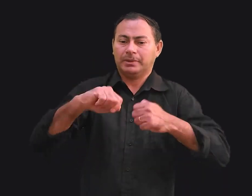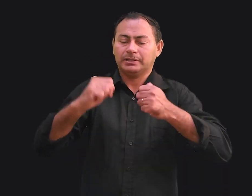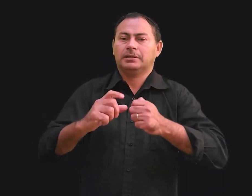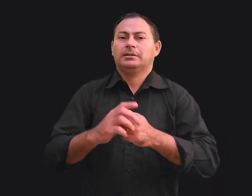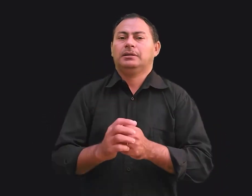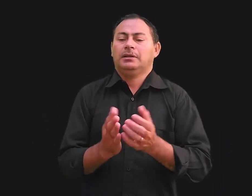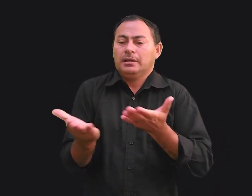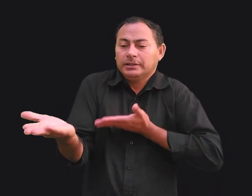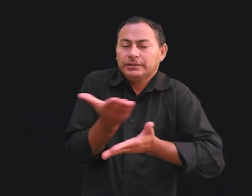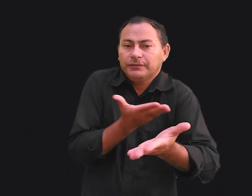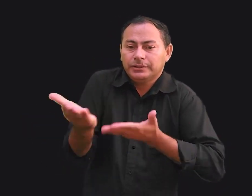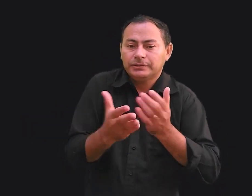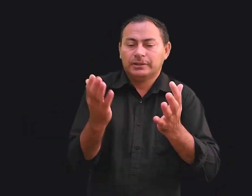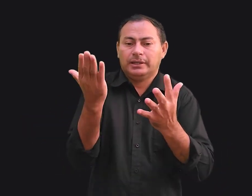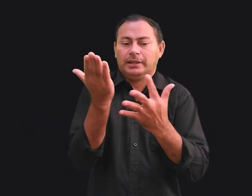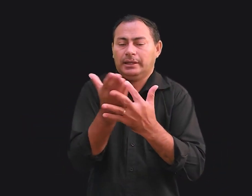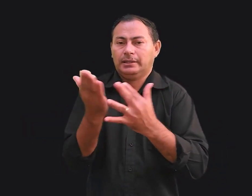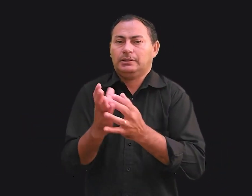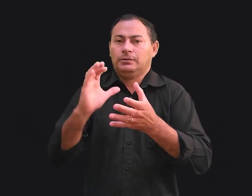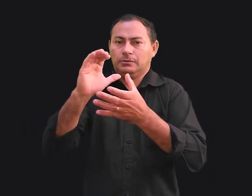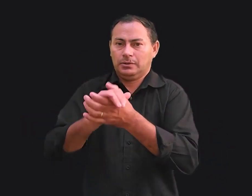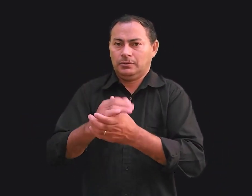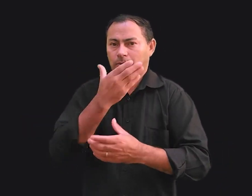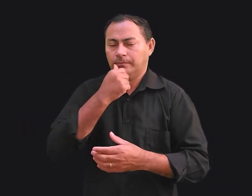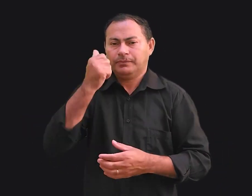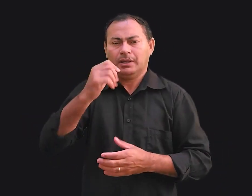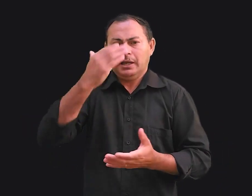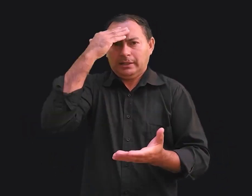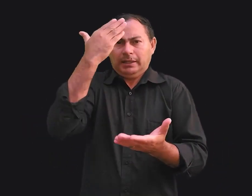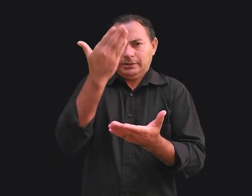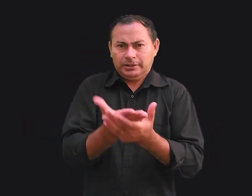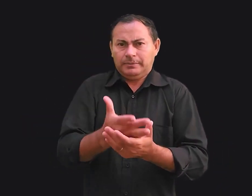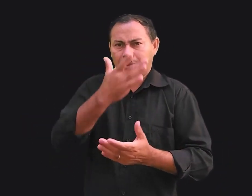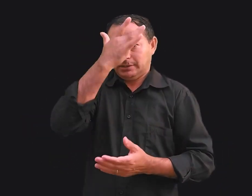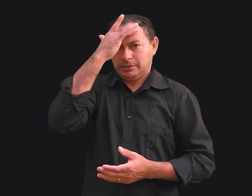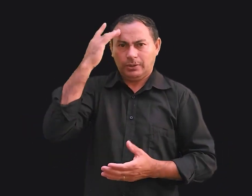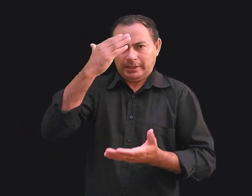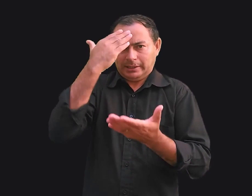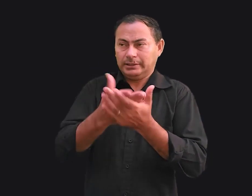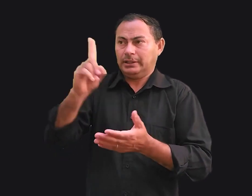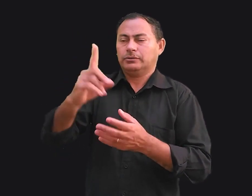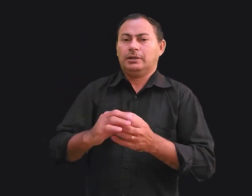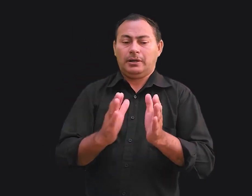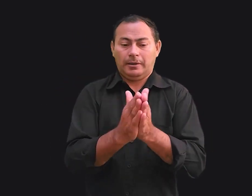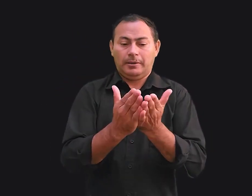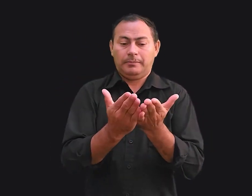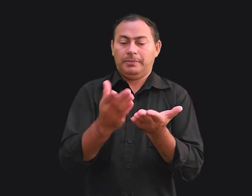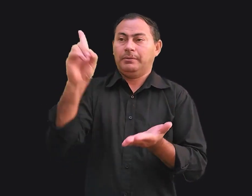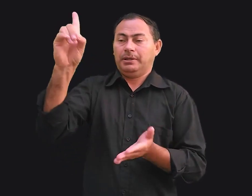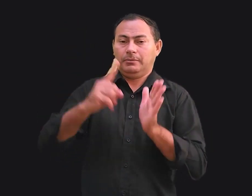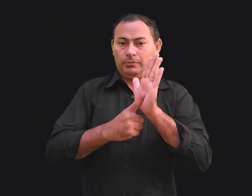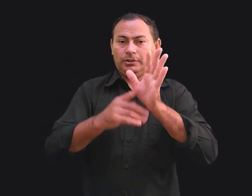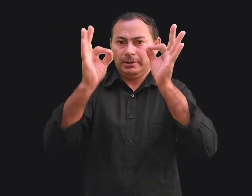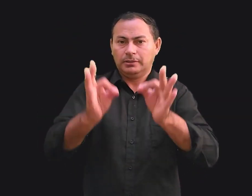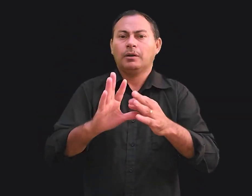devem ser repartidas entre o casal. Creio que para os crentes a Bíblia traz essas responsabilidades bem definidas. Qual